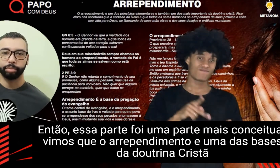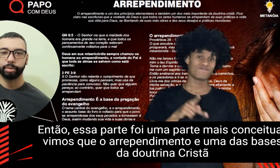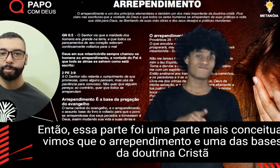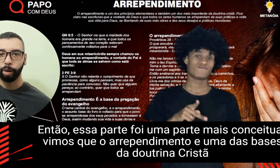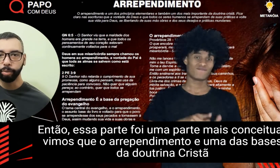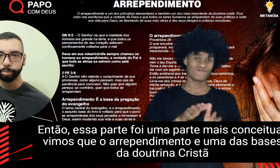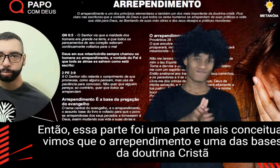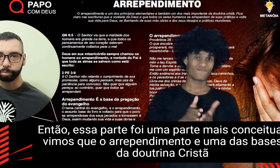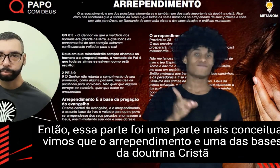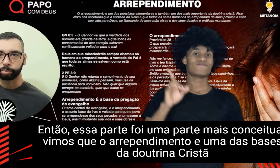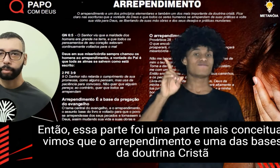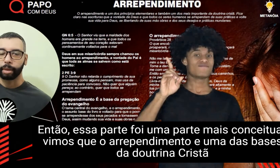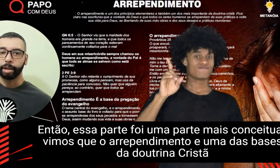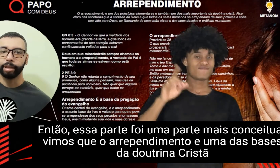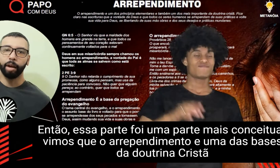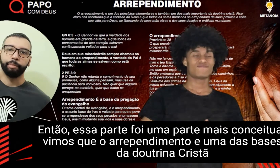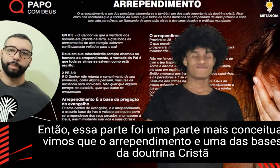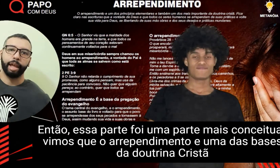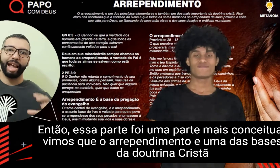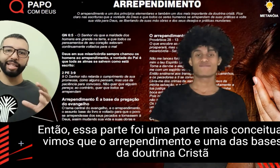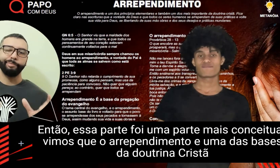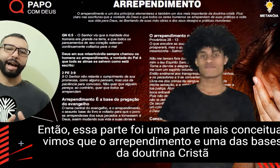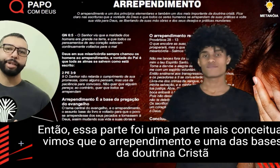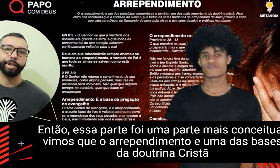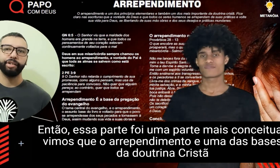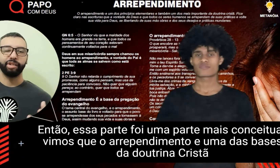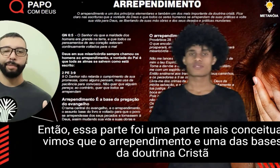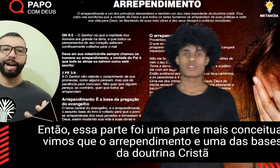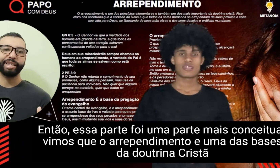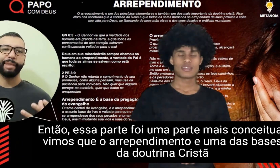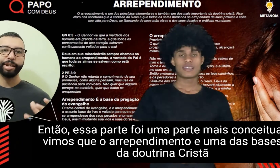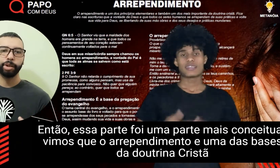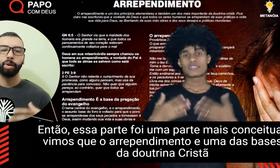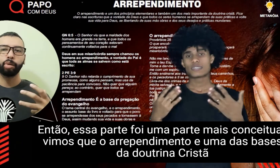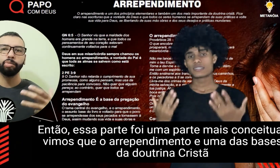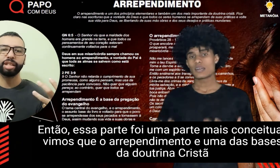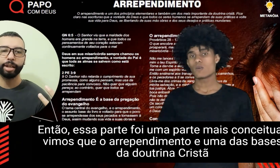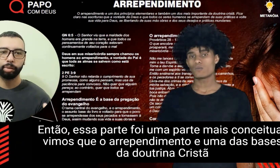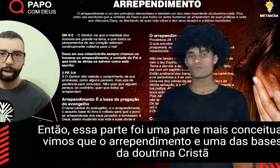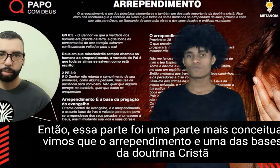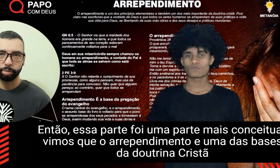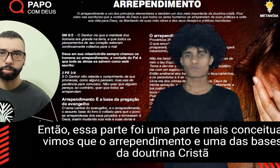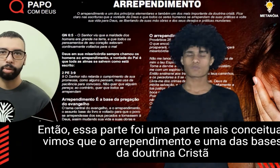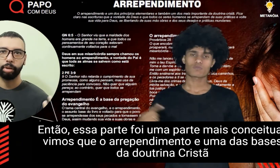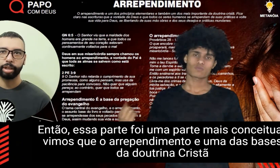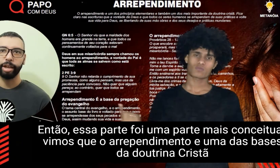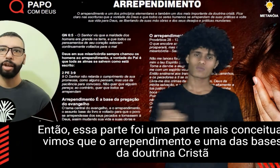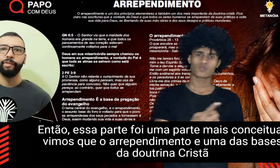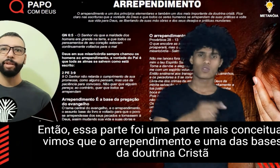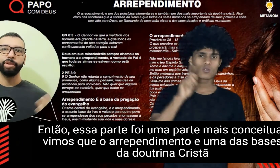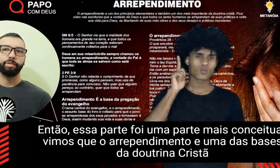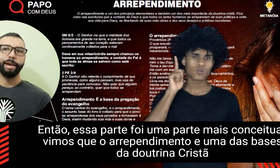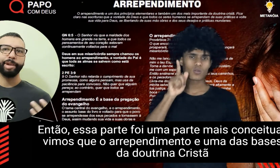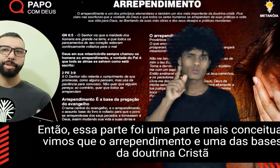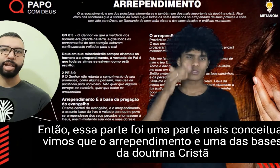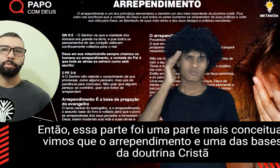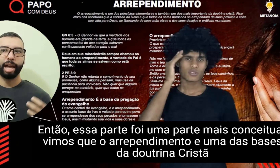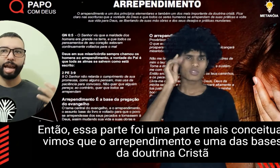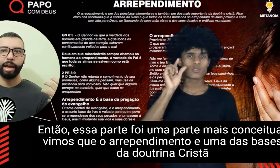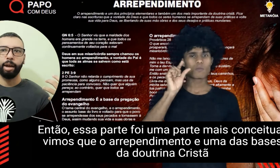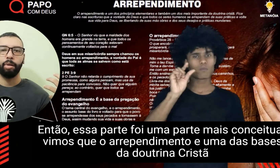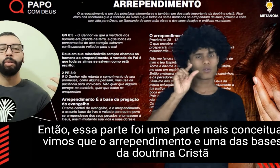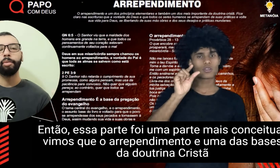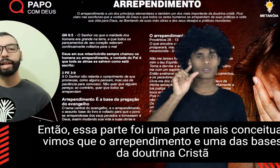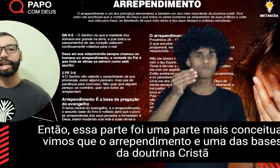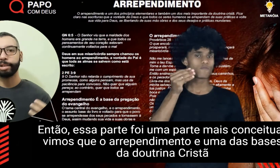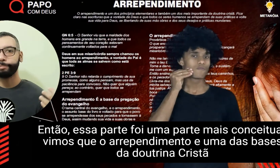arrependimento. Tá bom? Então, essa parte aqui foi uma parte mais conceitual. Ok? Vimos que o arrependimento